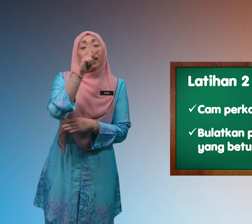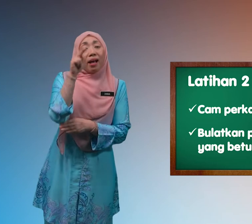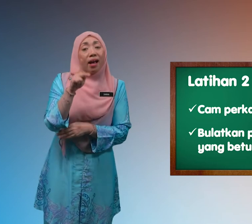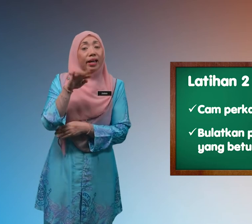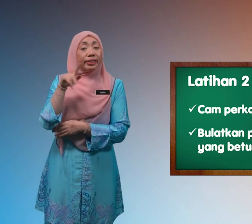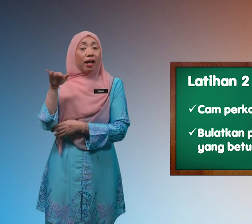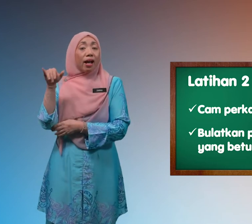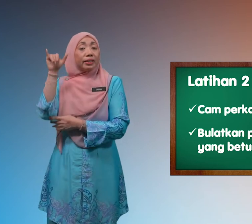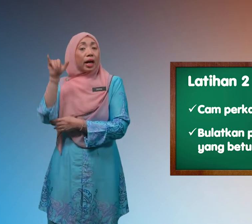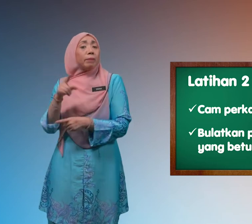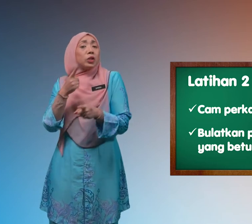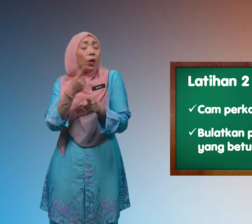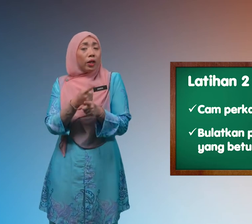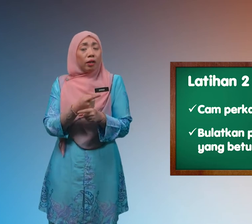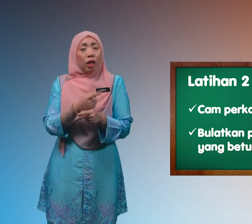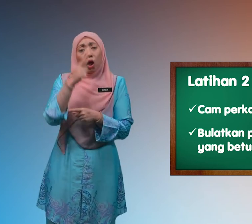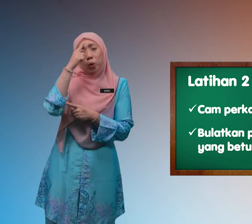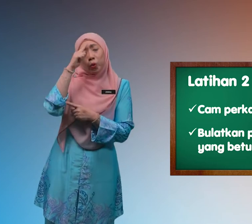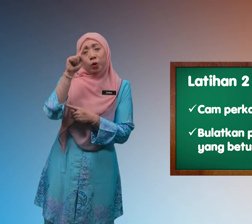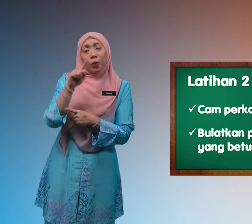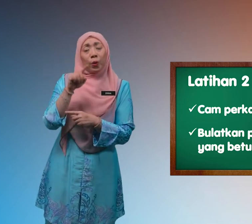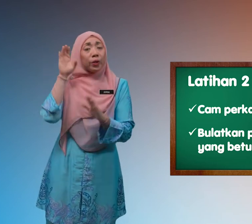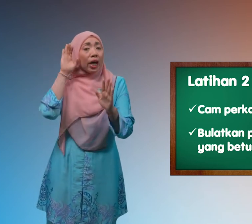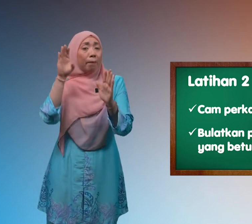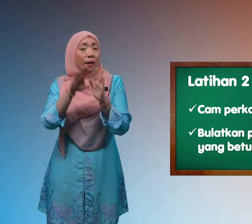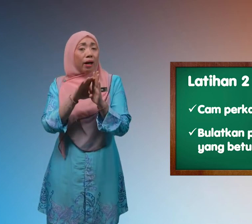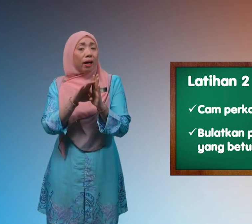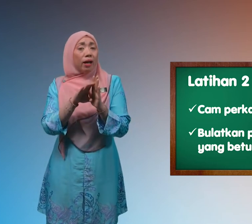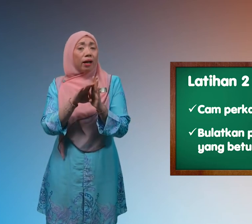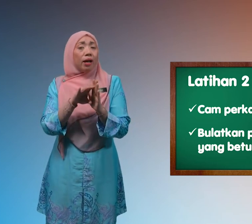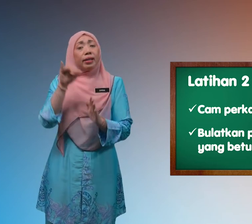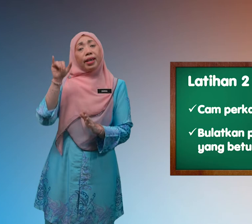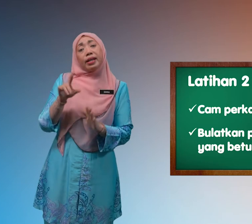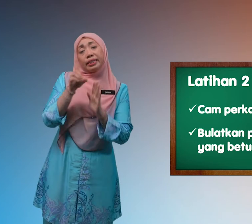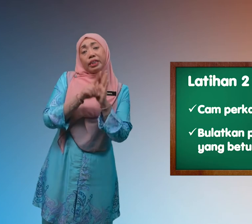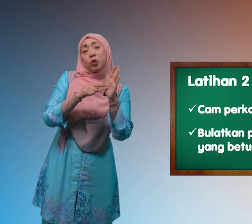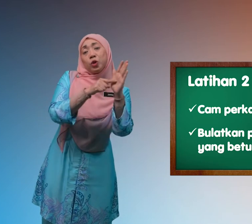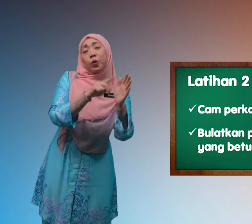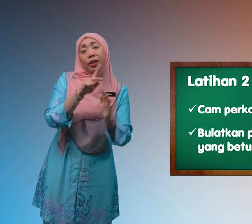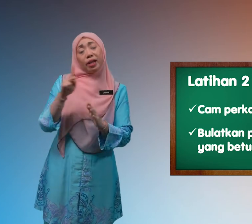Apakah ejaan yang betul untuk gambar yang ditunjukkan?